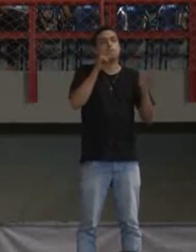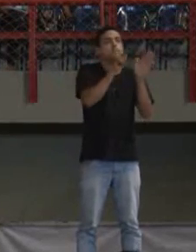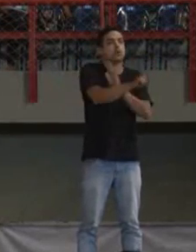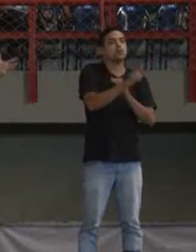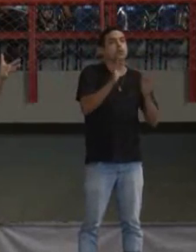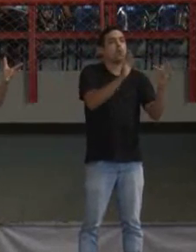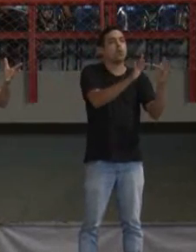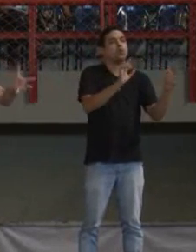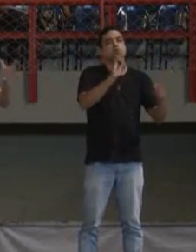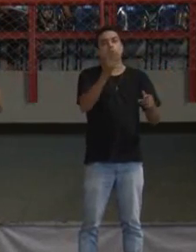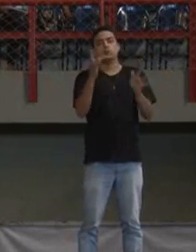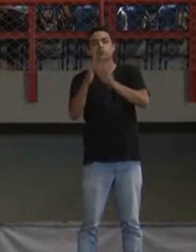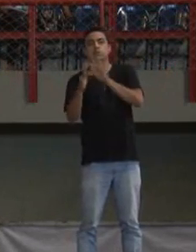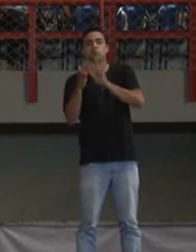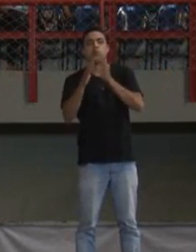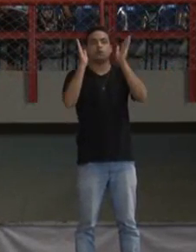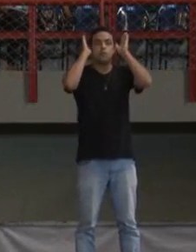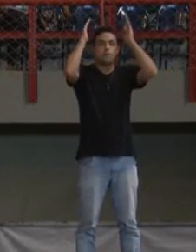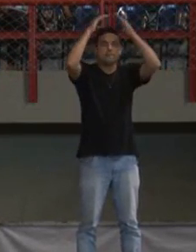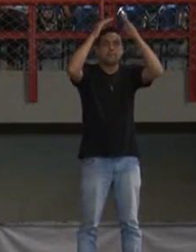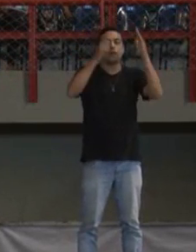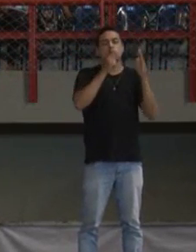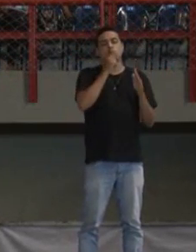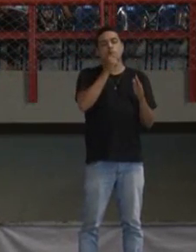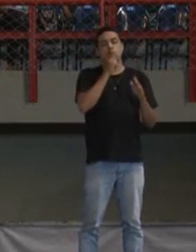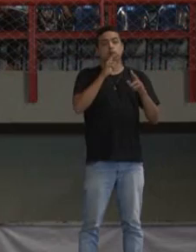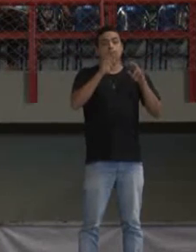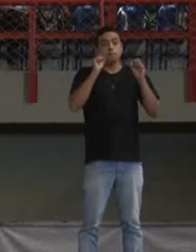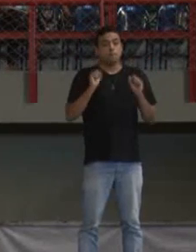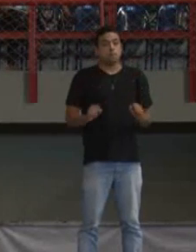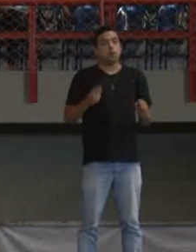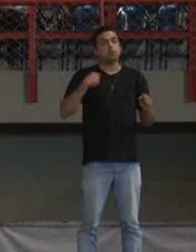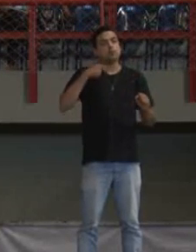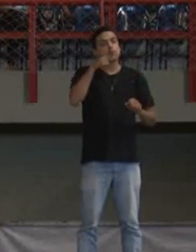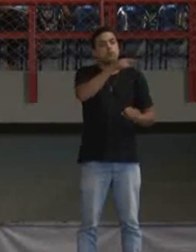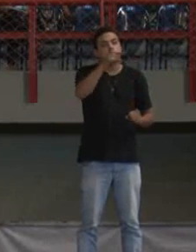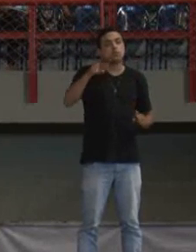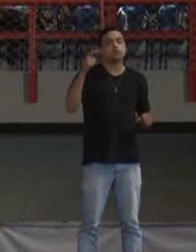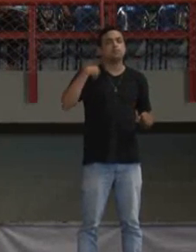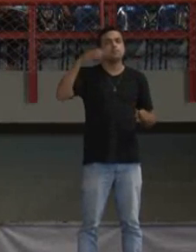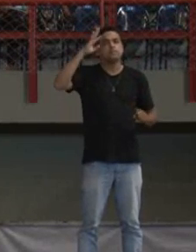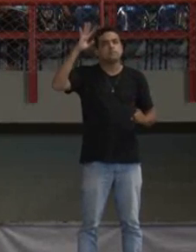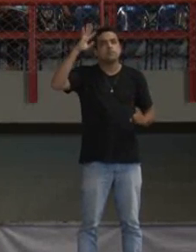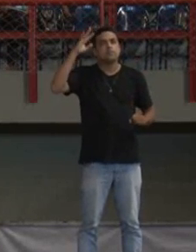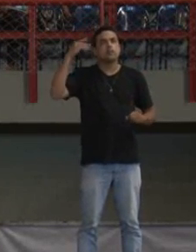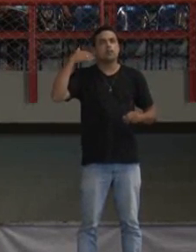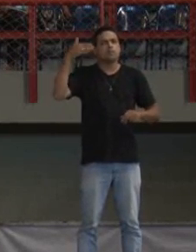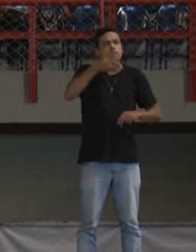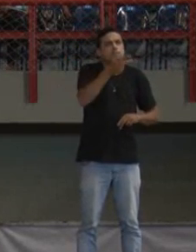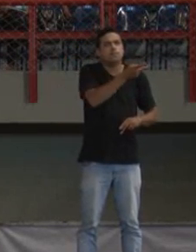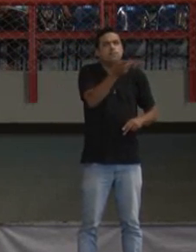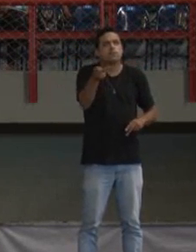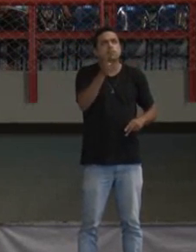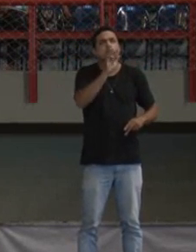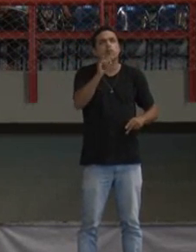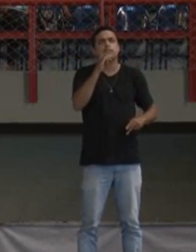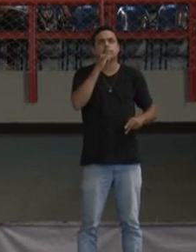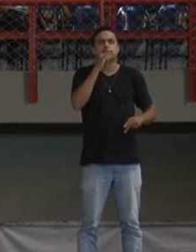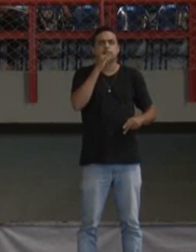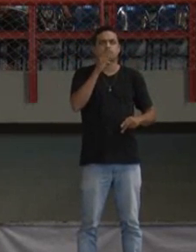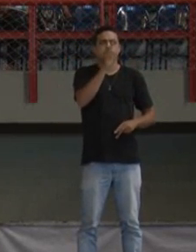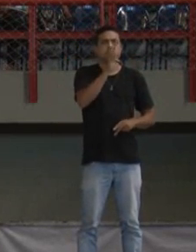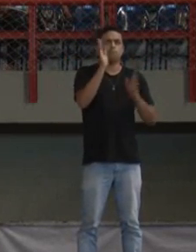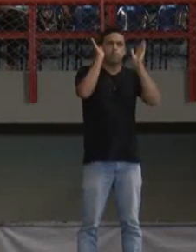você concorda ou discorda da visita do Papa, não. A prova pode cobrar a sua reflexão a respeito da visita dele. Um Papa